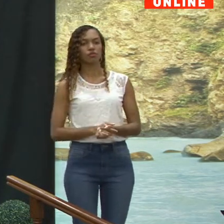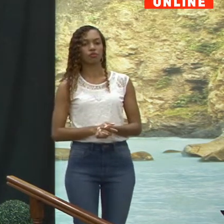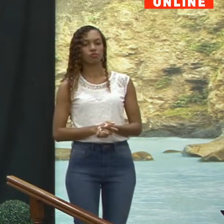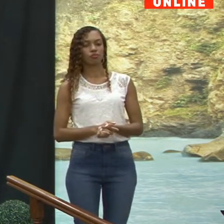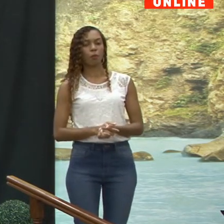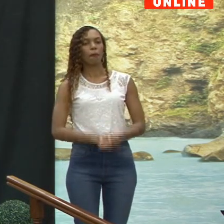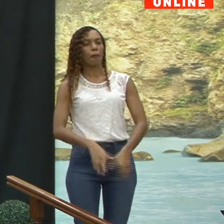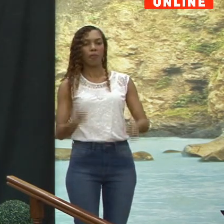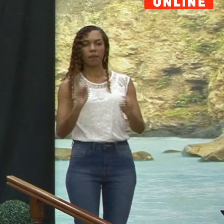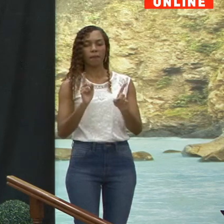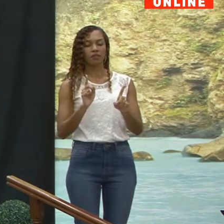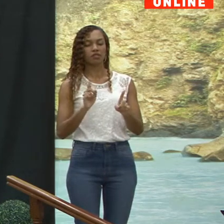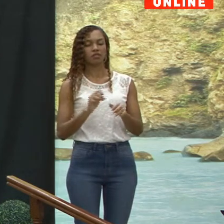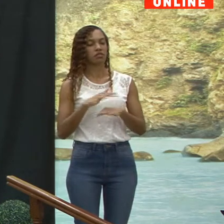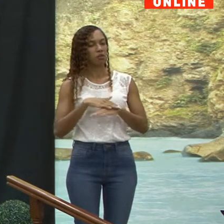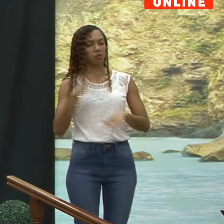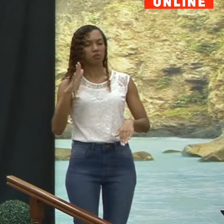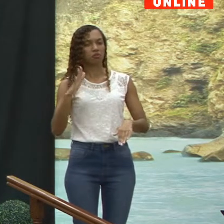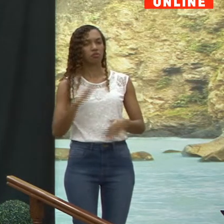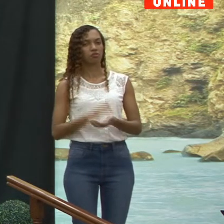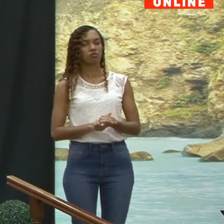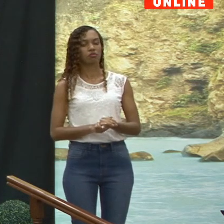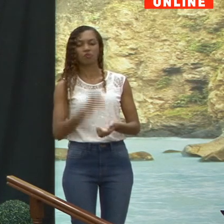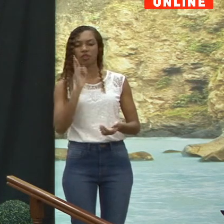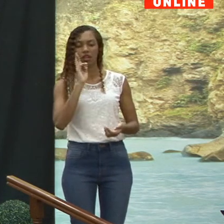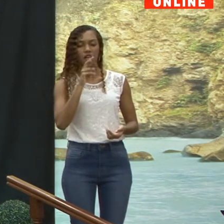reclamou. Eu quero